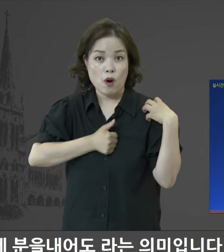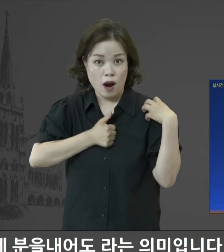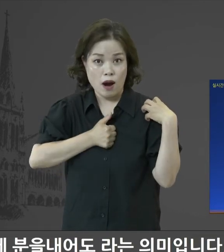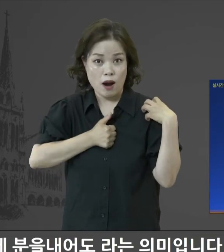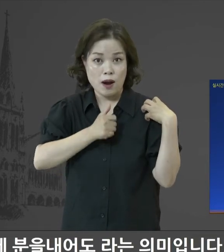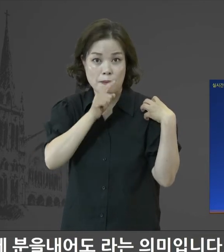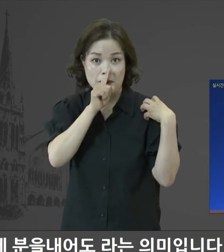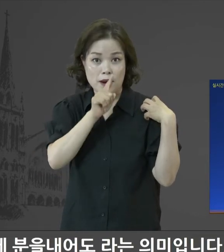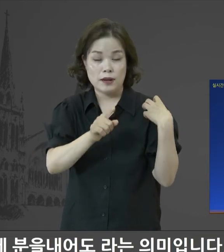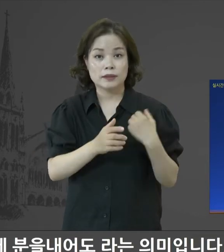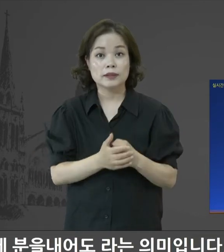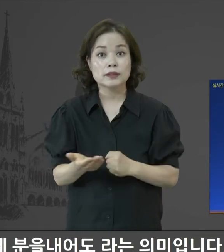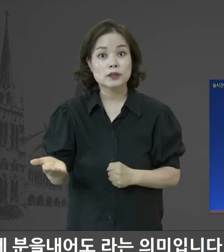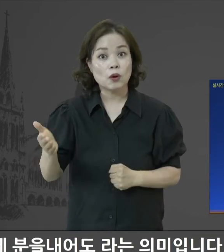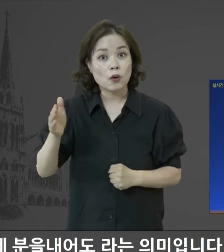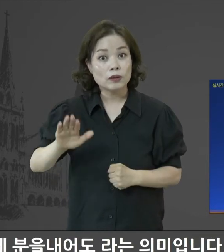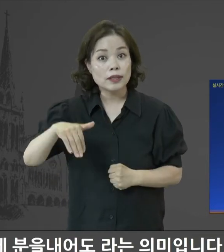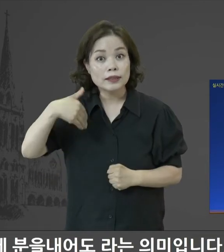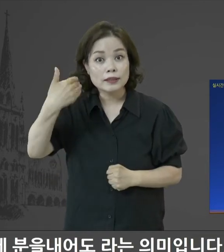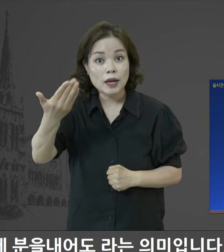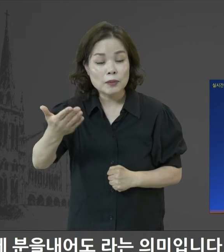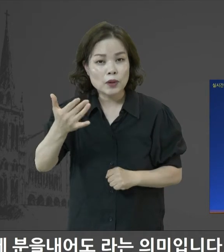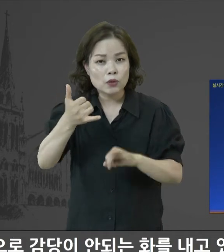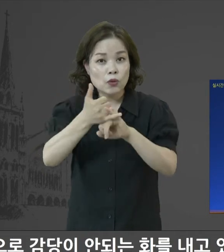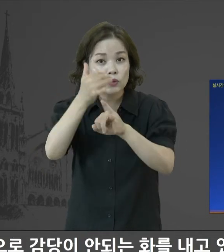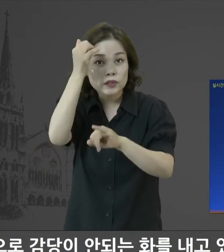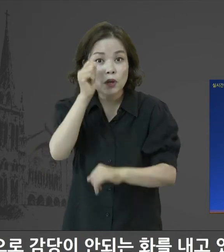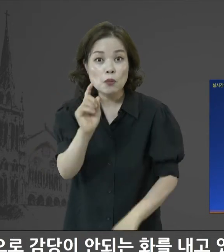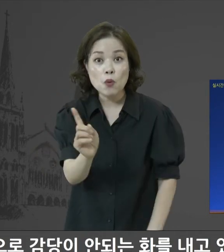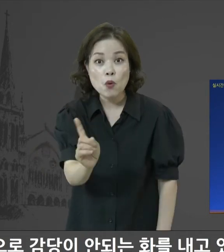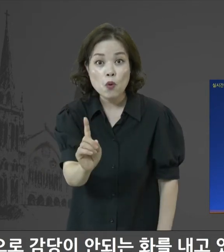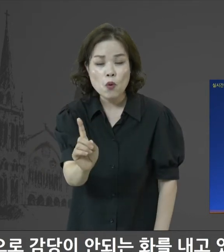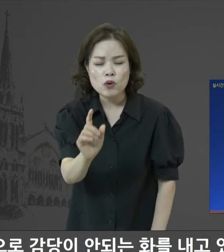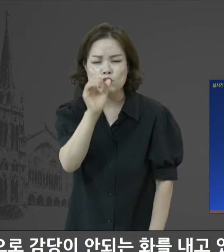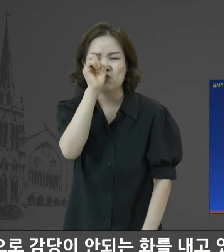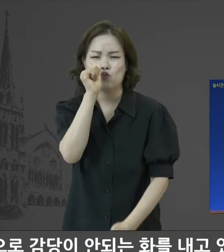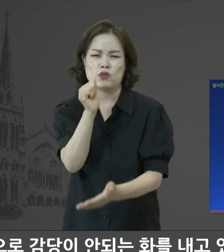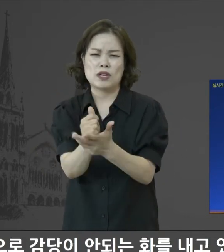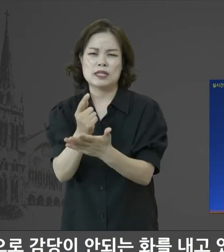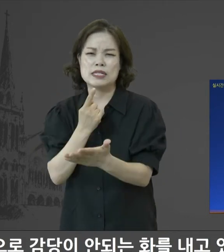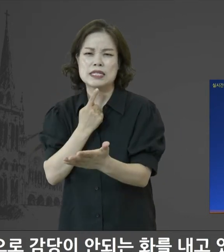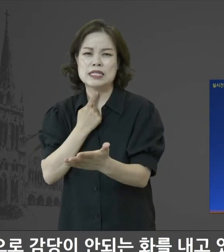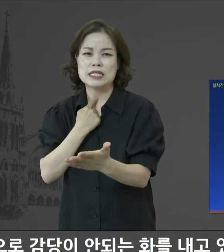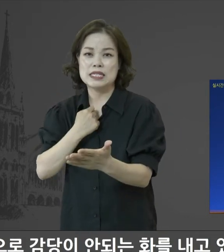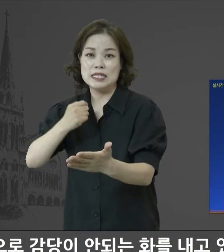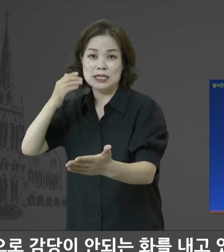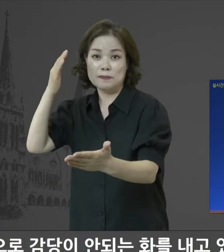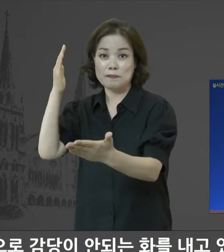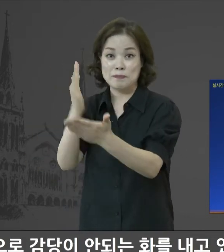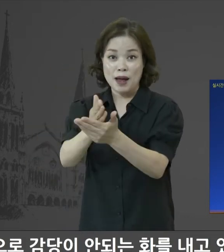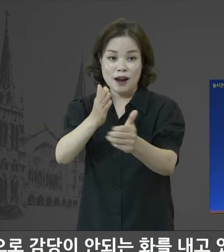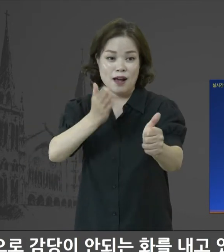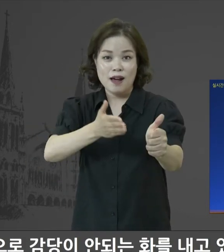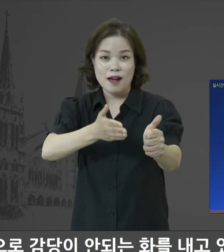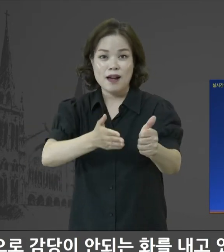겁니다. 그런데 그 다음에 꼭 기억할 게 뭐라고요? 죄를 짓지 말자.